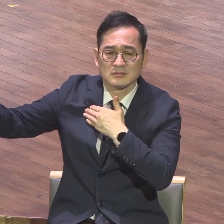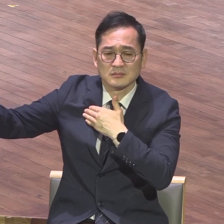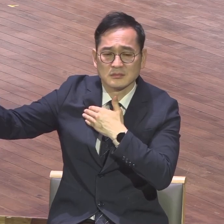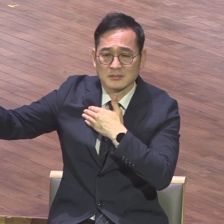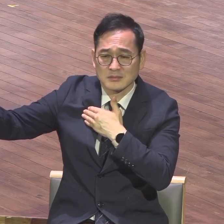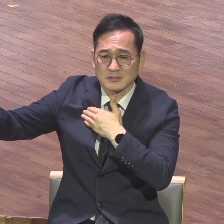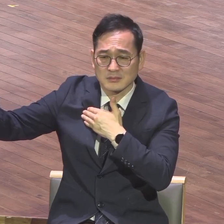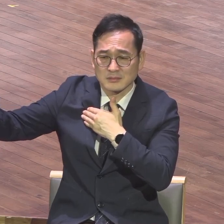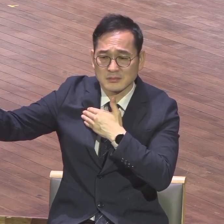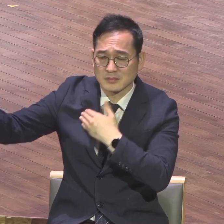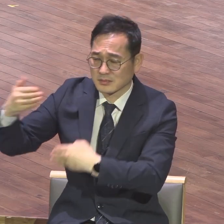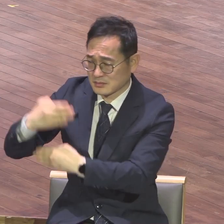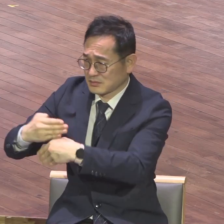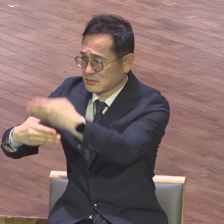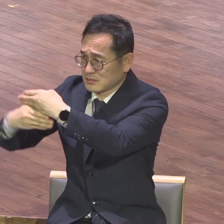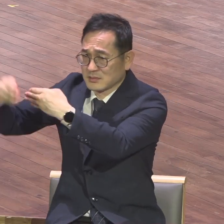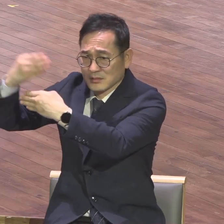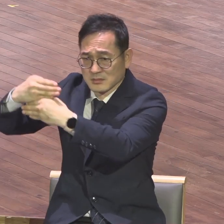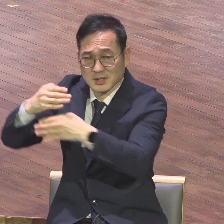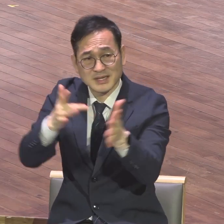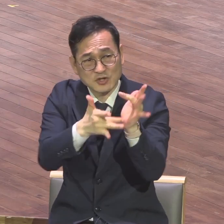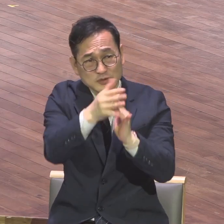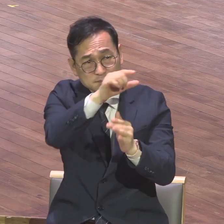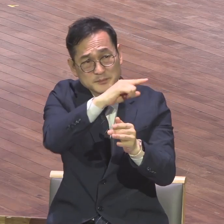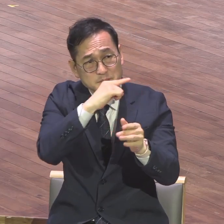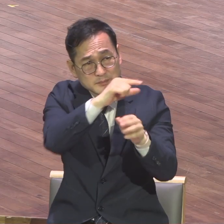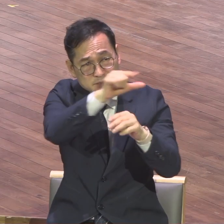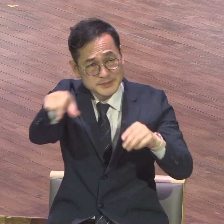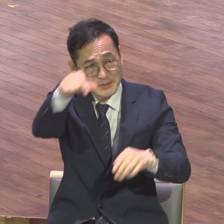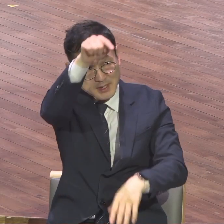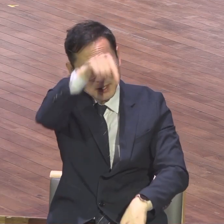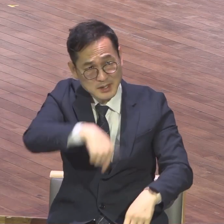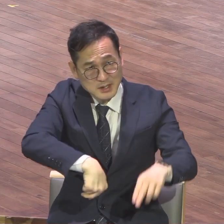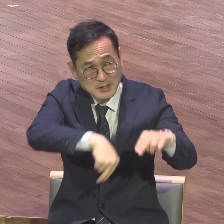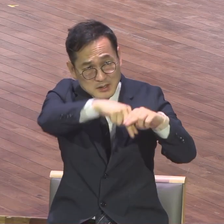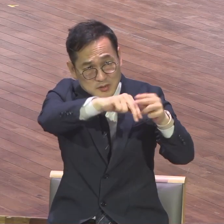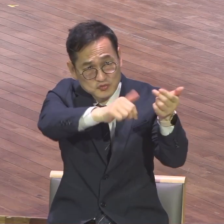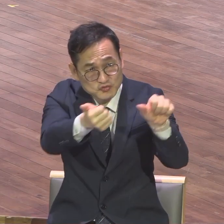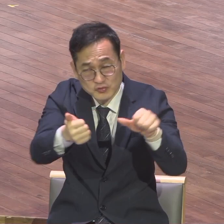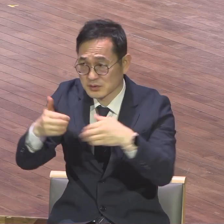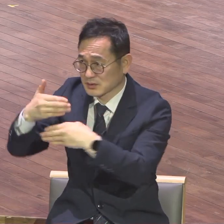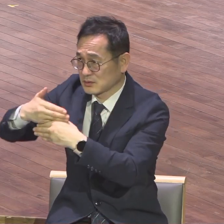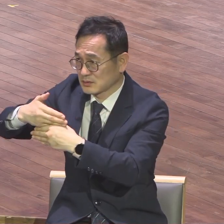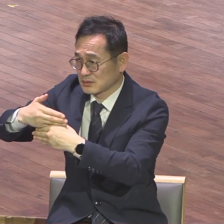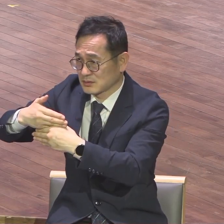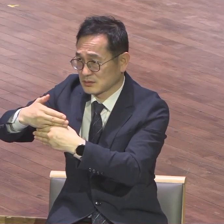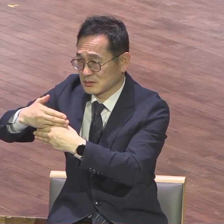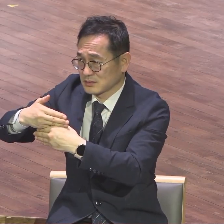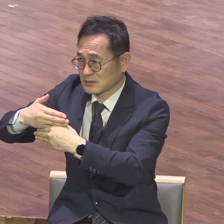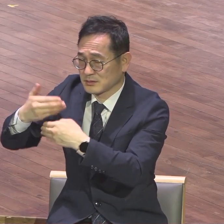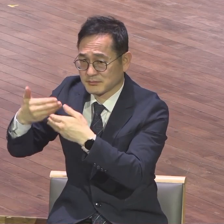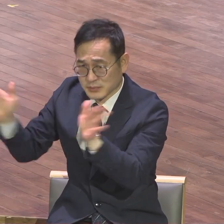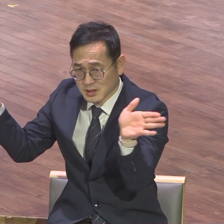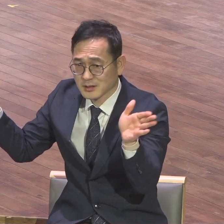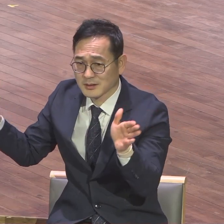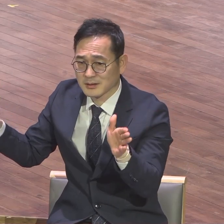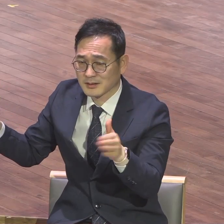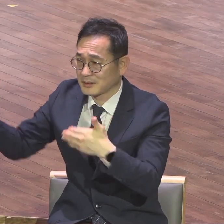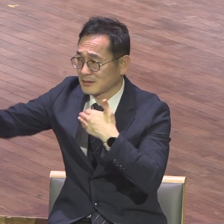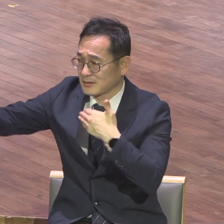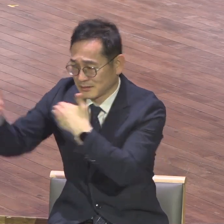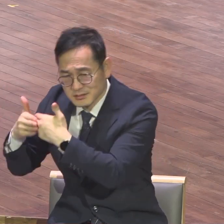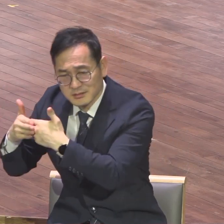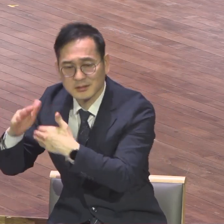하나 되게 하는 화목 제물이 되셨다. 이 성찬의 의미가 또 있는 거예요. 그래서 여러분이 말이죠,